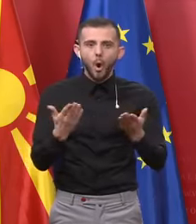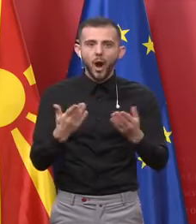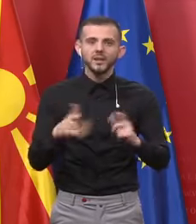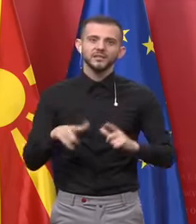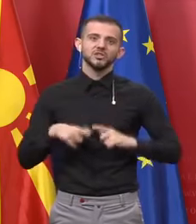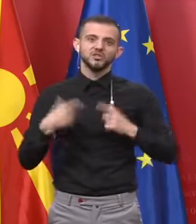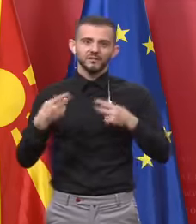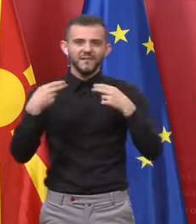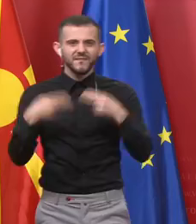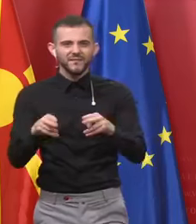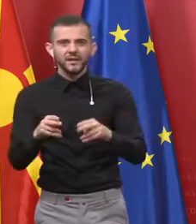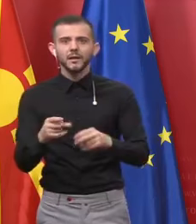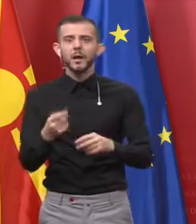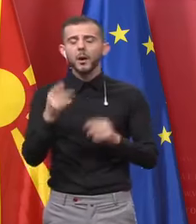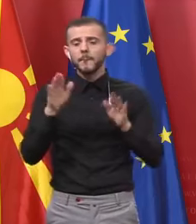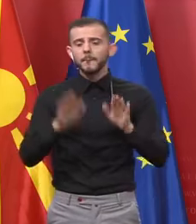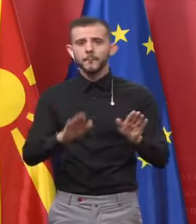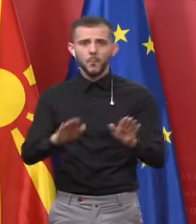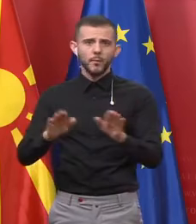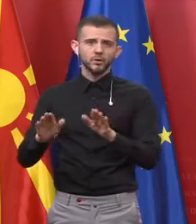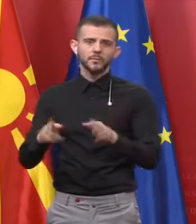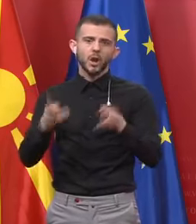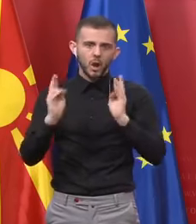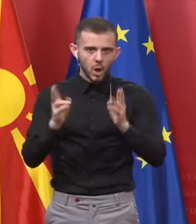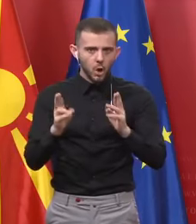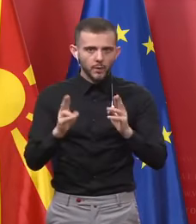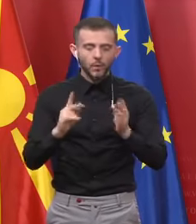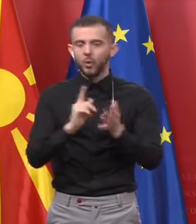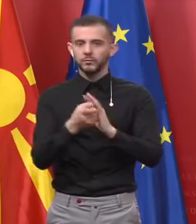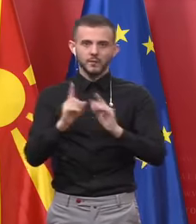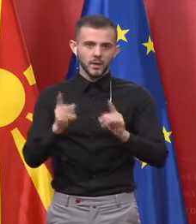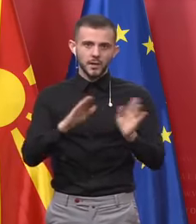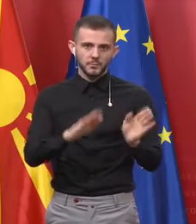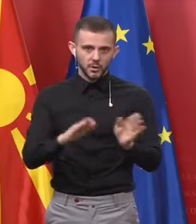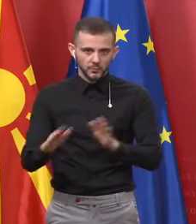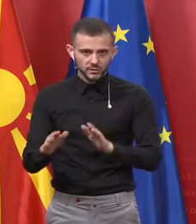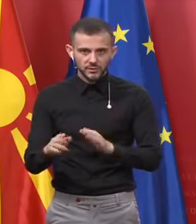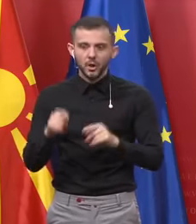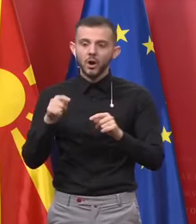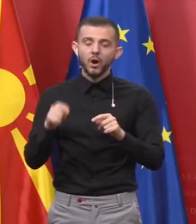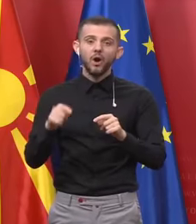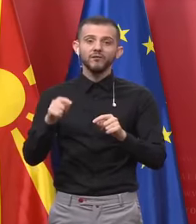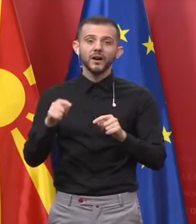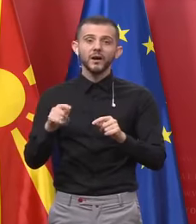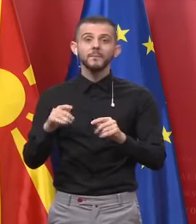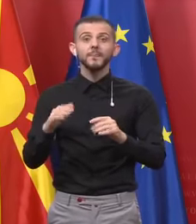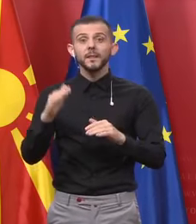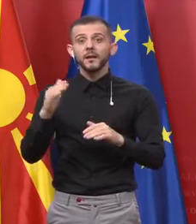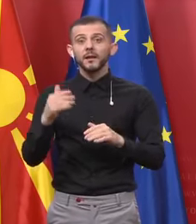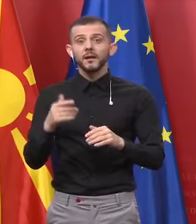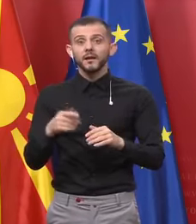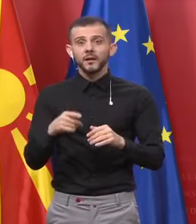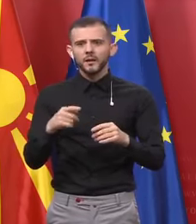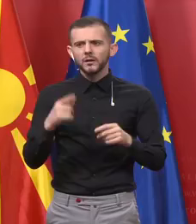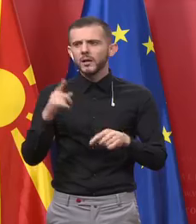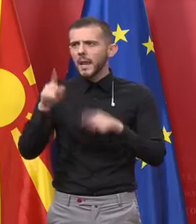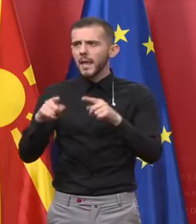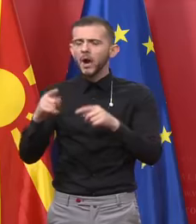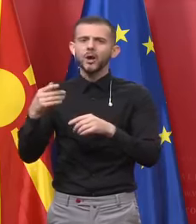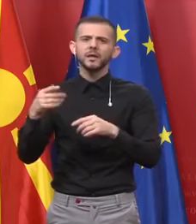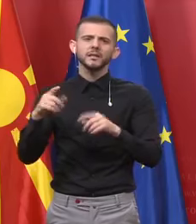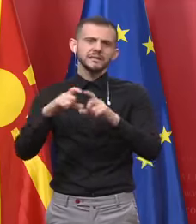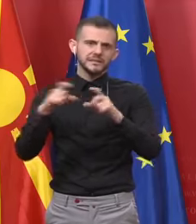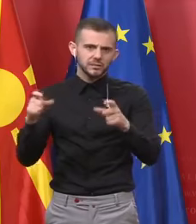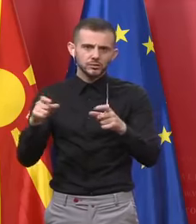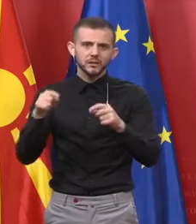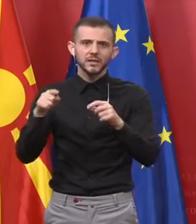се врати постепено во нормала преку овие начини на функционирање на одредени институции, овие алатки